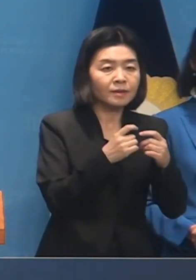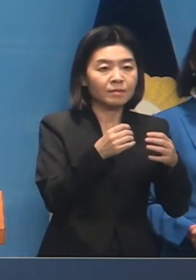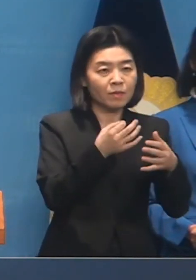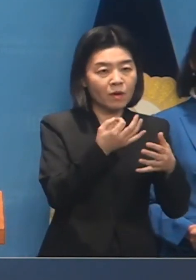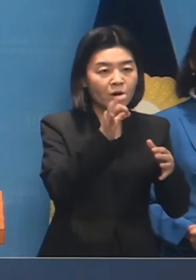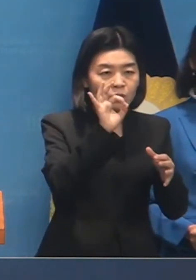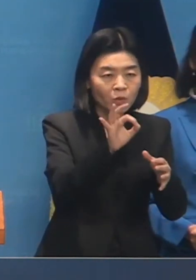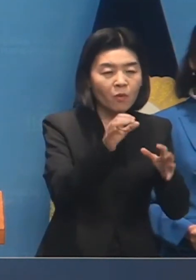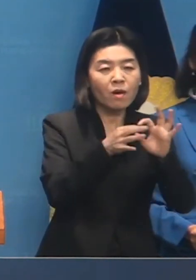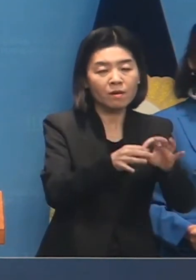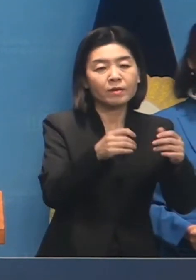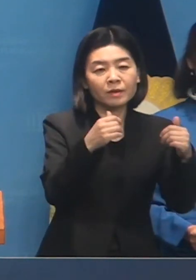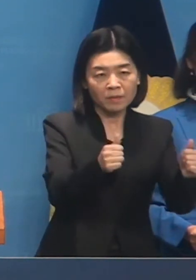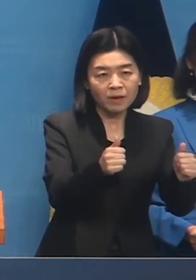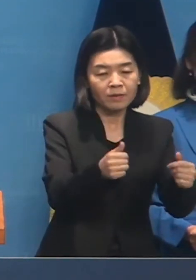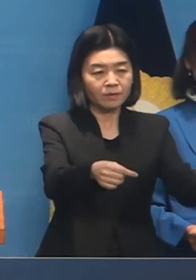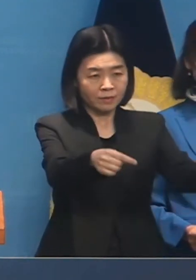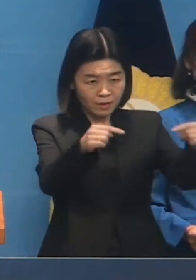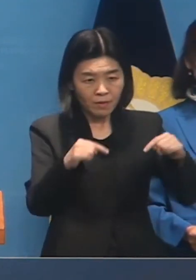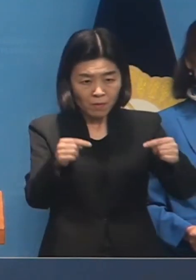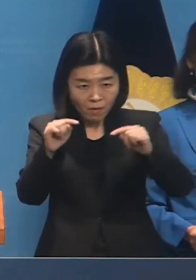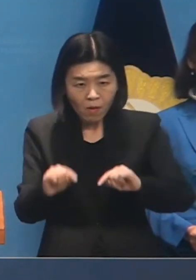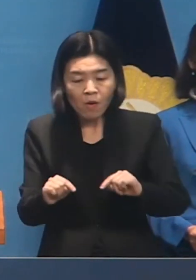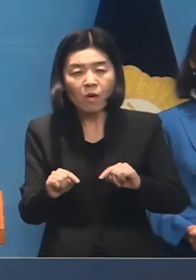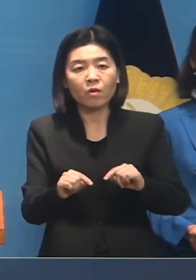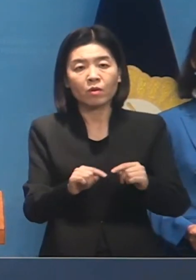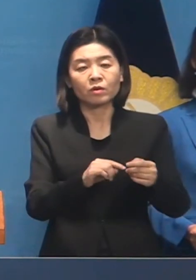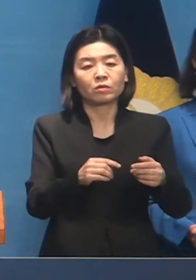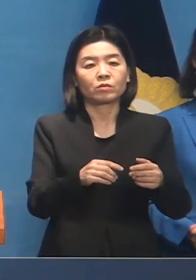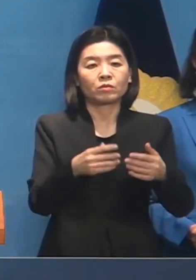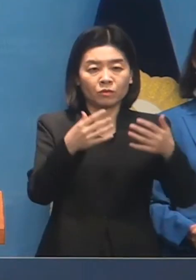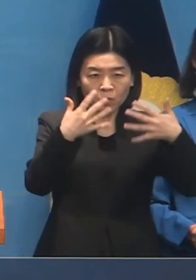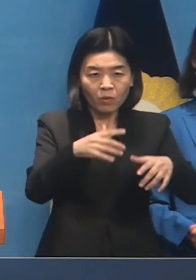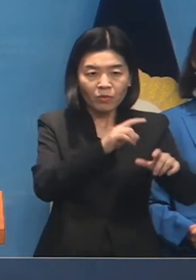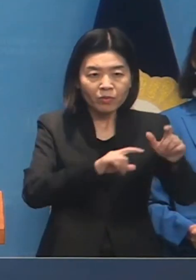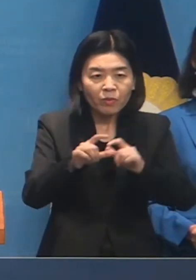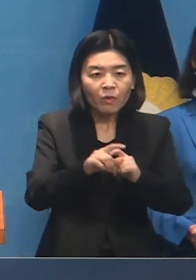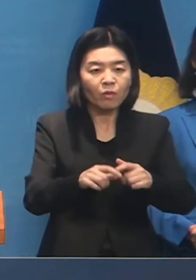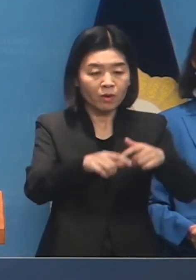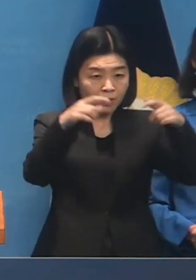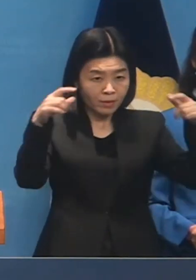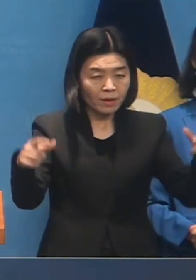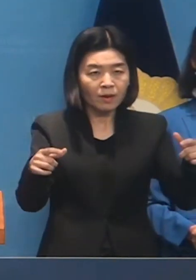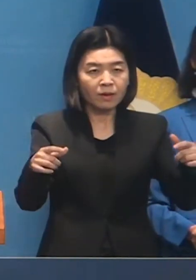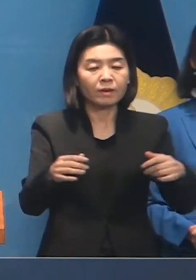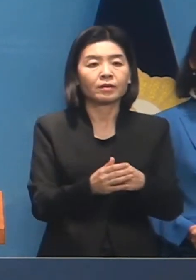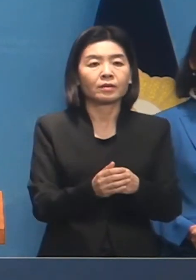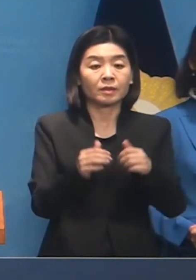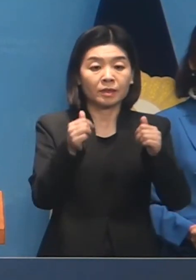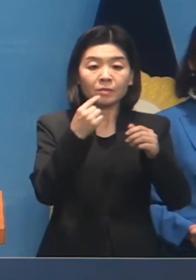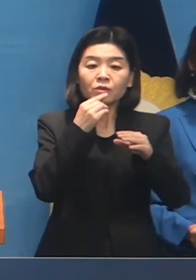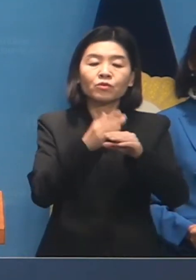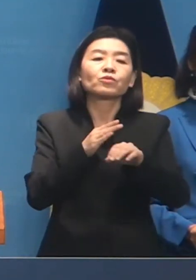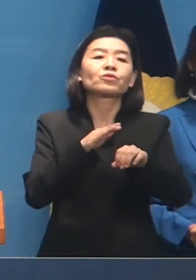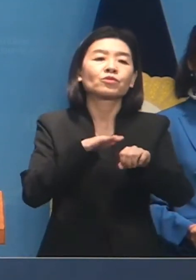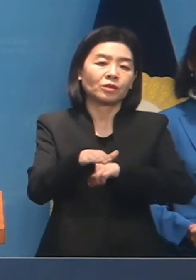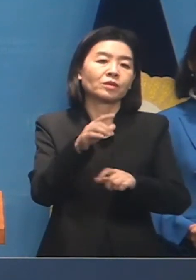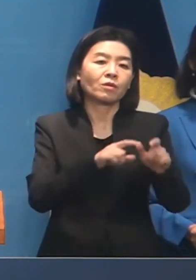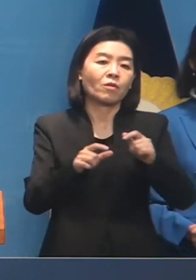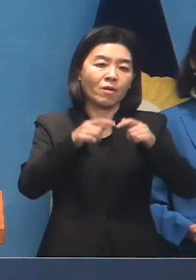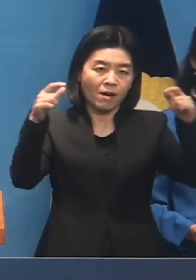확대하고 참여재판 개시 요건을 완화하여 재판의 민주성과 정당성을 높이겠습니다.